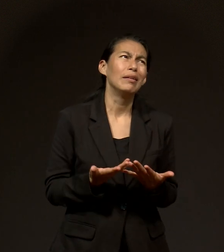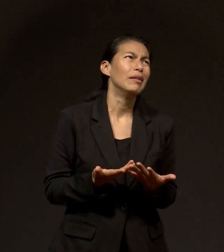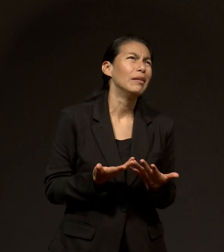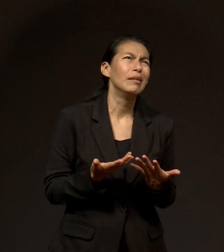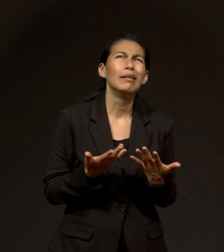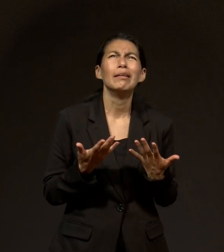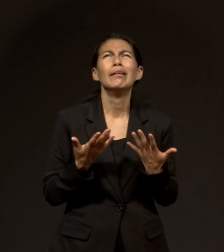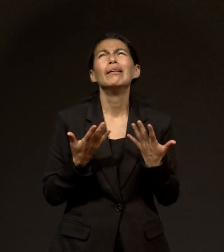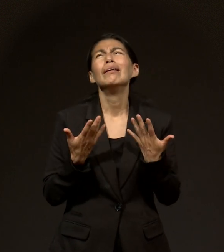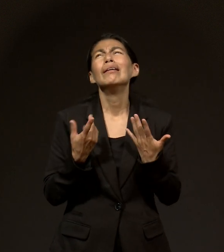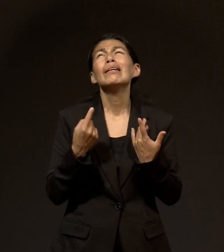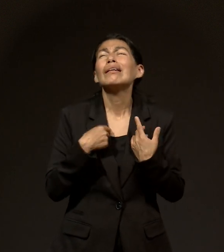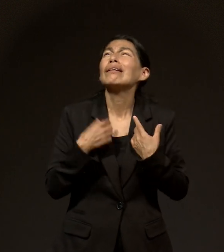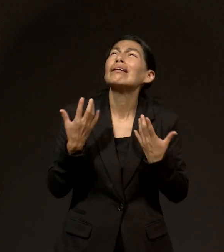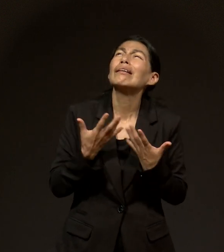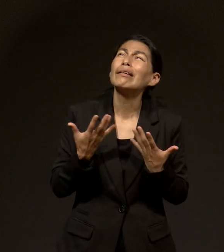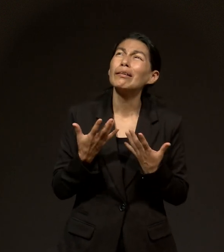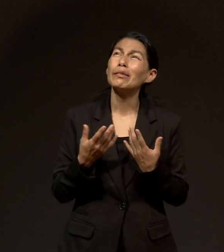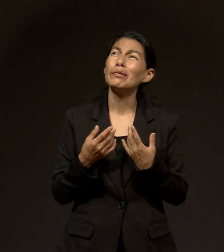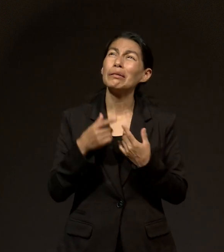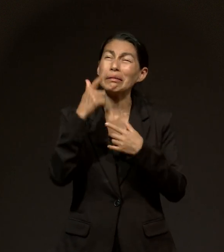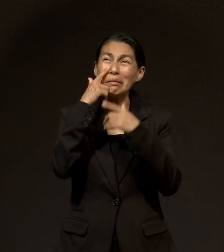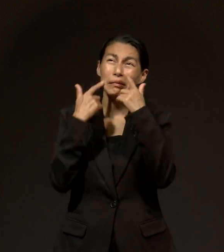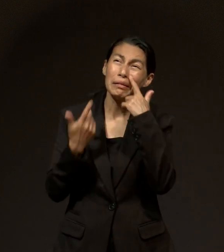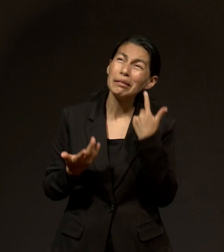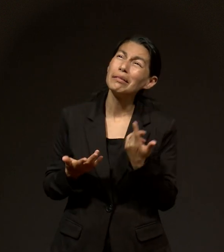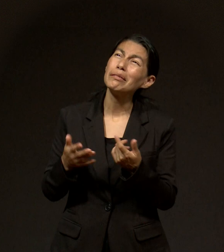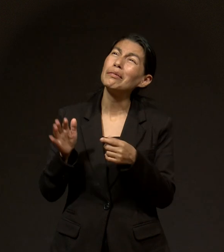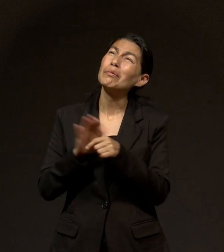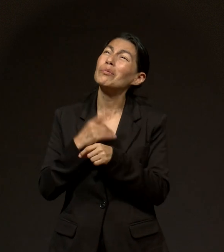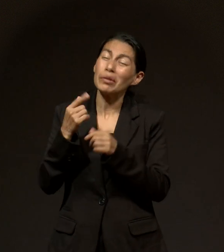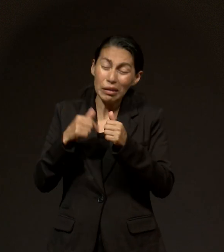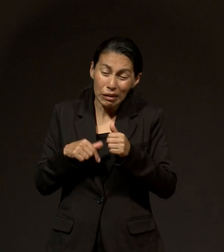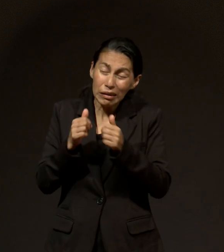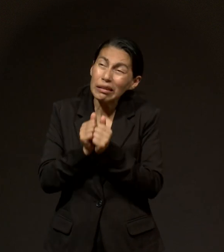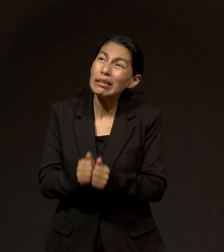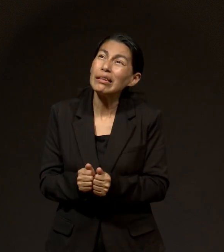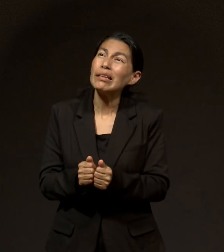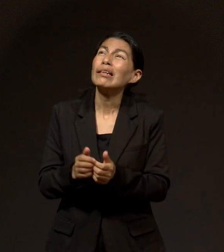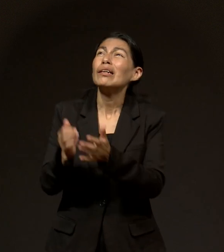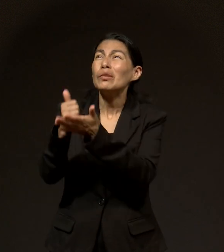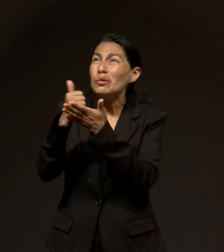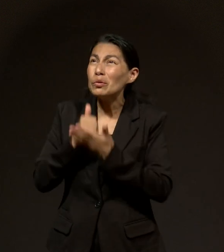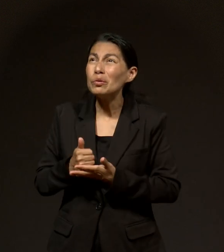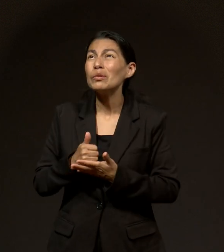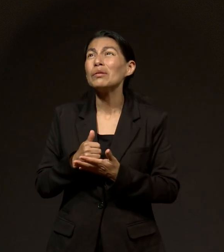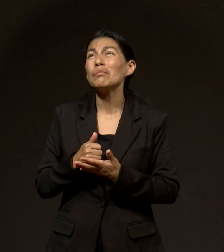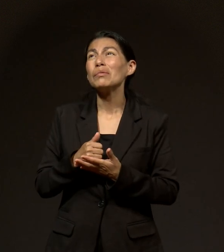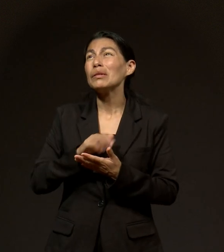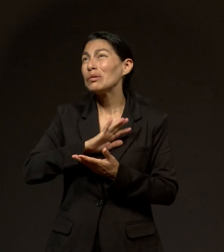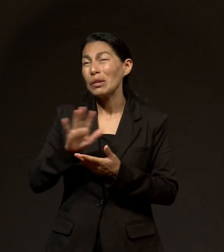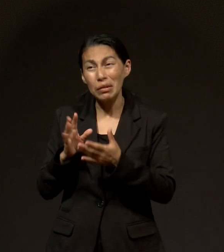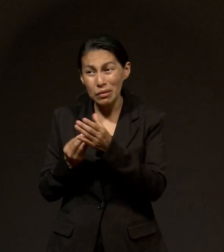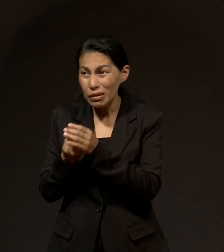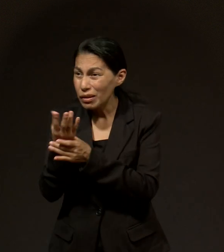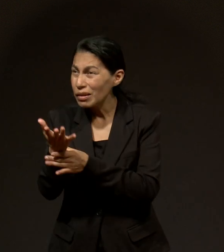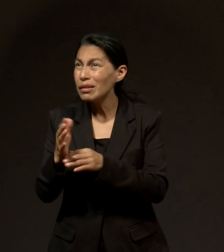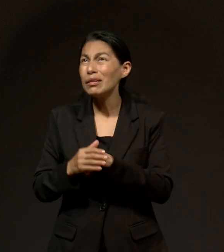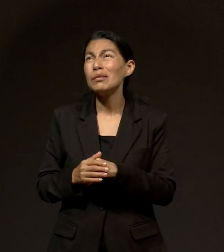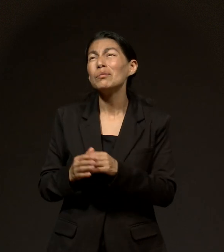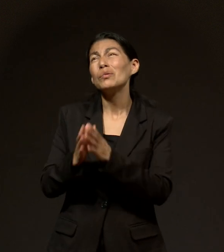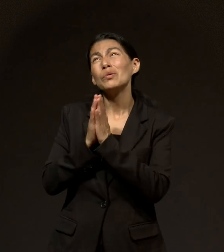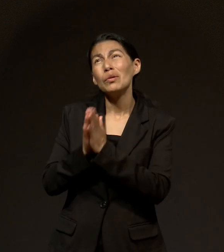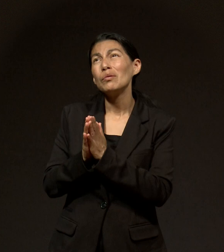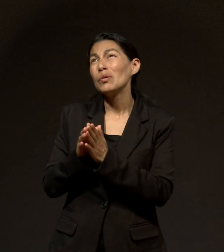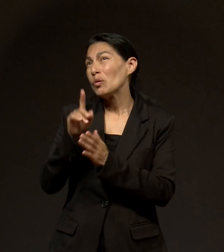año llorando. Y yo le decía, Dios, ¿qué hago aquí? ¿Por qué estoy aquí? Ay, ayúdame a salir de aquí, por favor. Y,